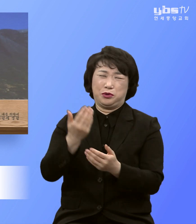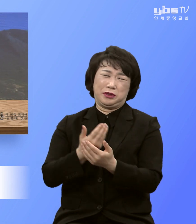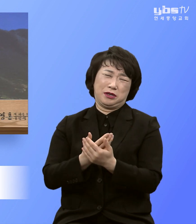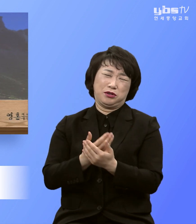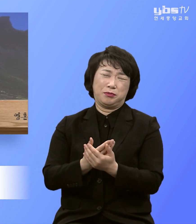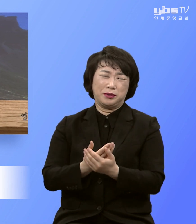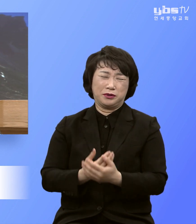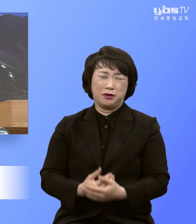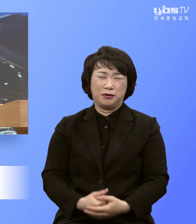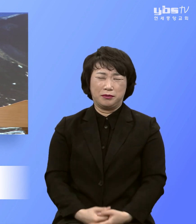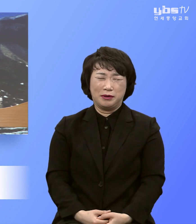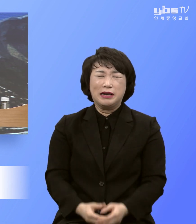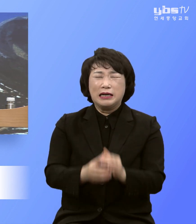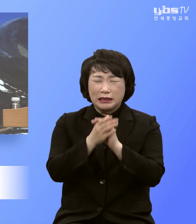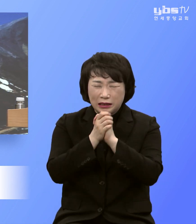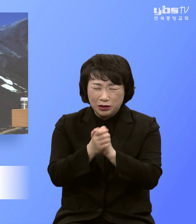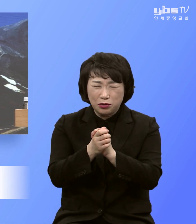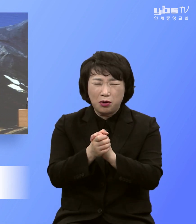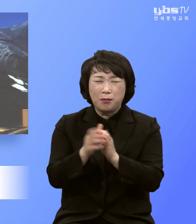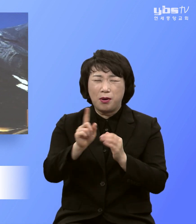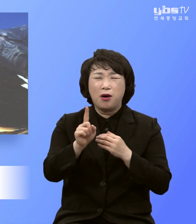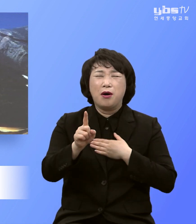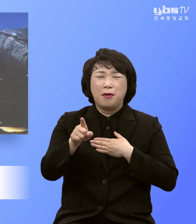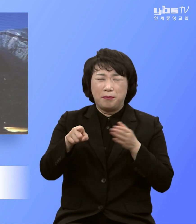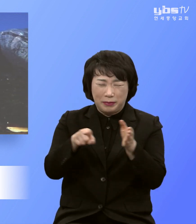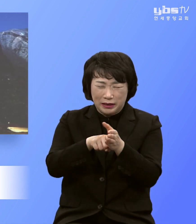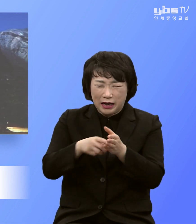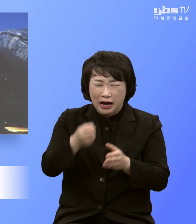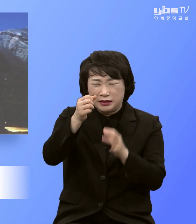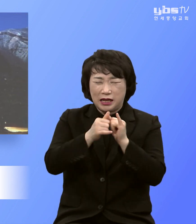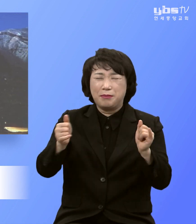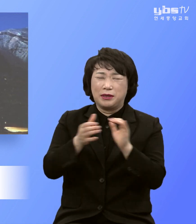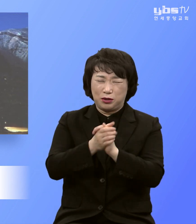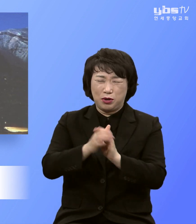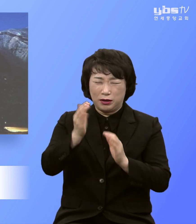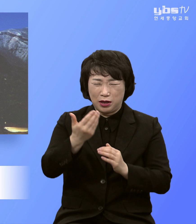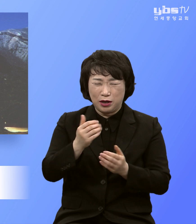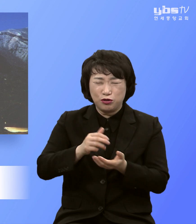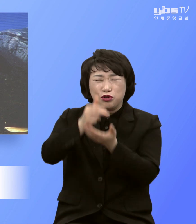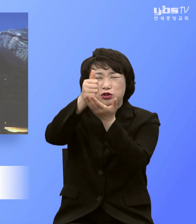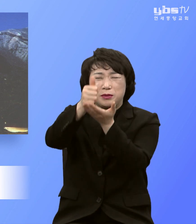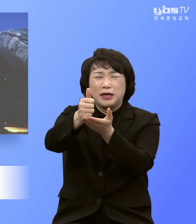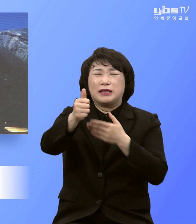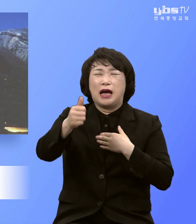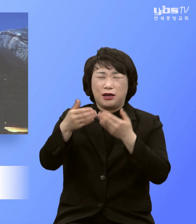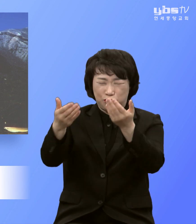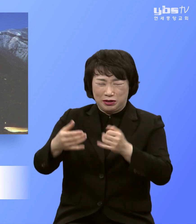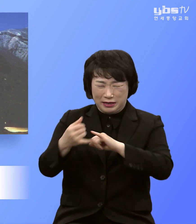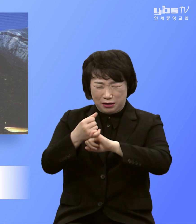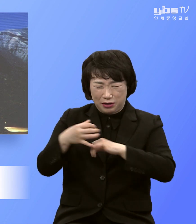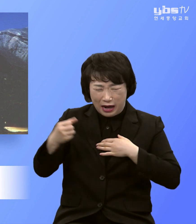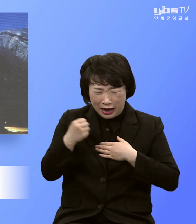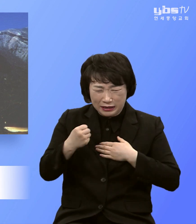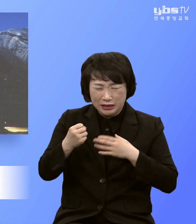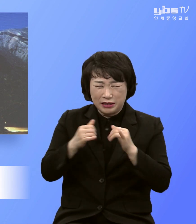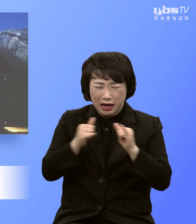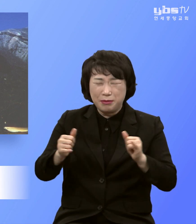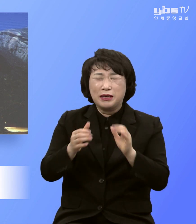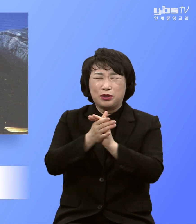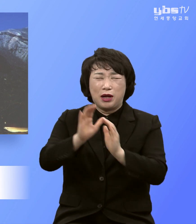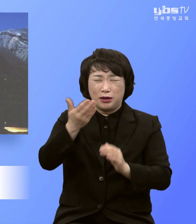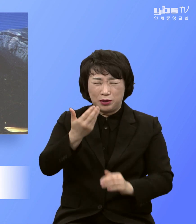하옵소서. 기도는 믿음이 있는 자가 하는 것이며 주가 내게 주신 약속을 가진 자가 하는